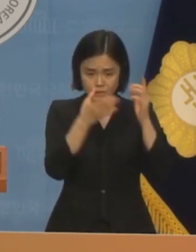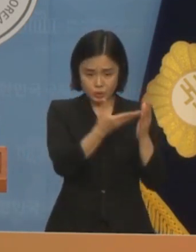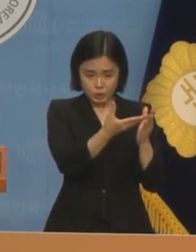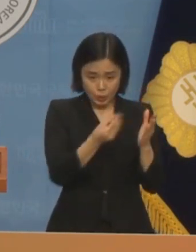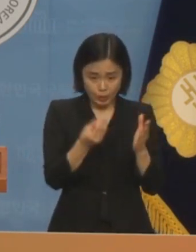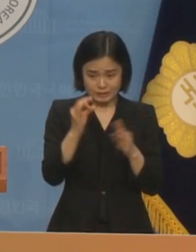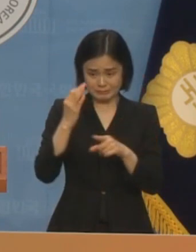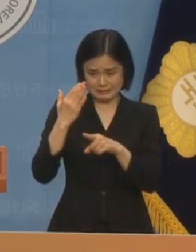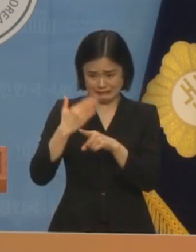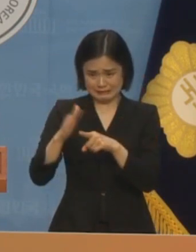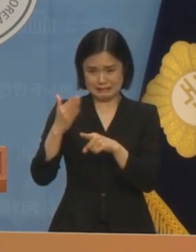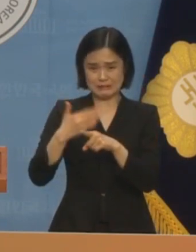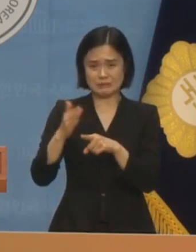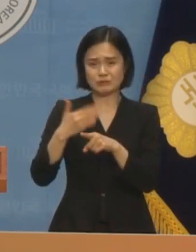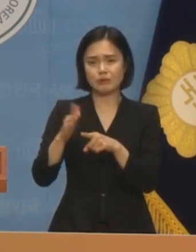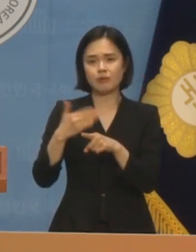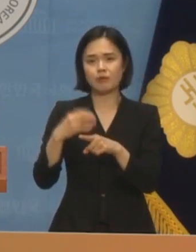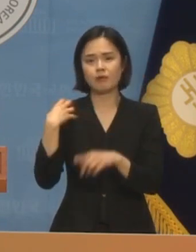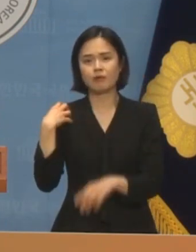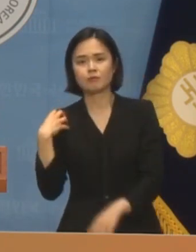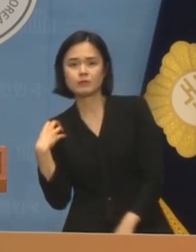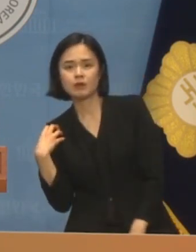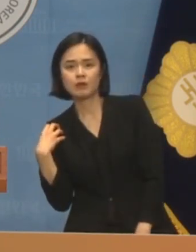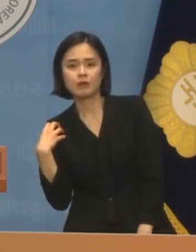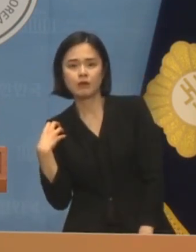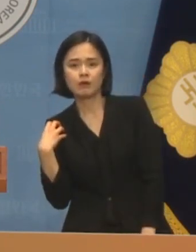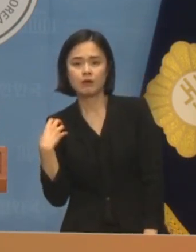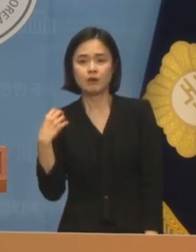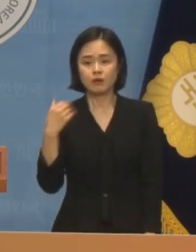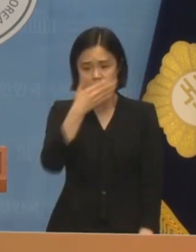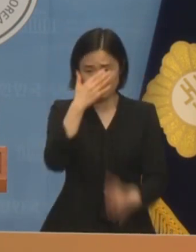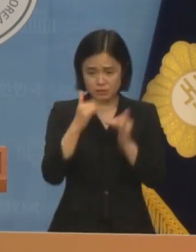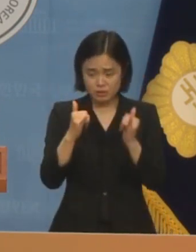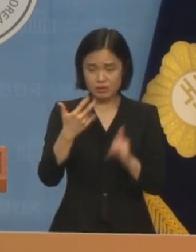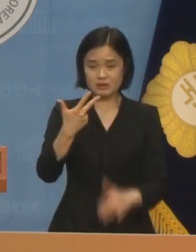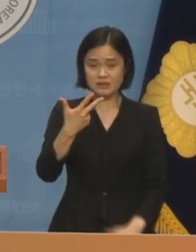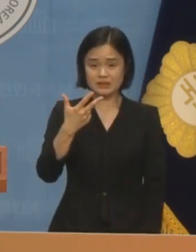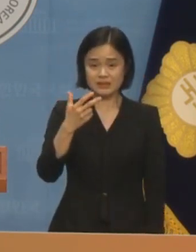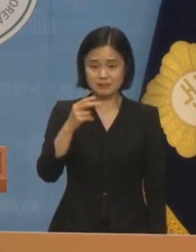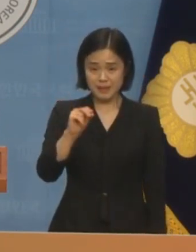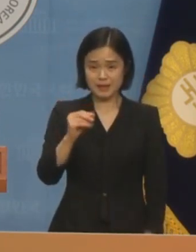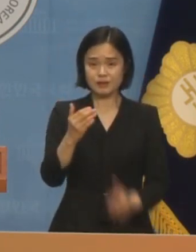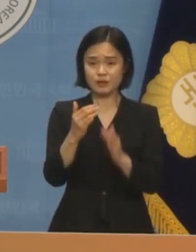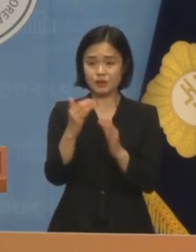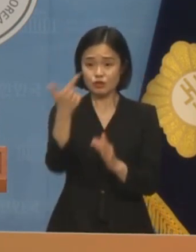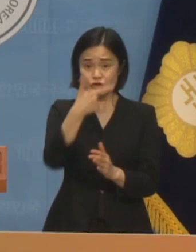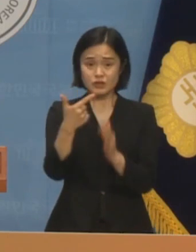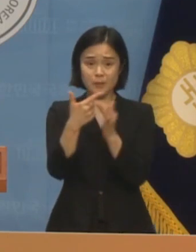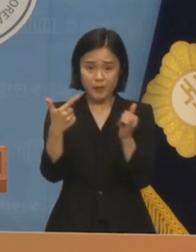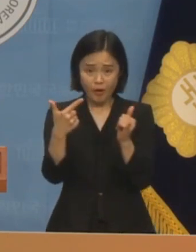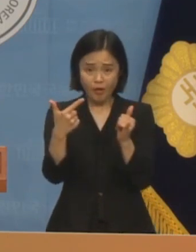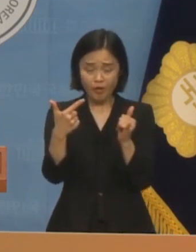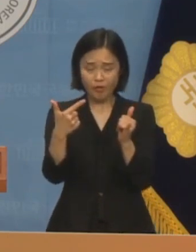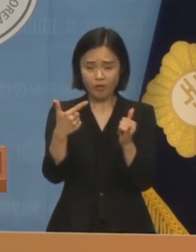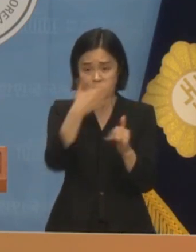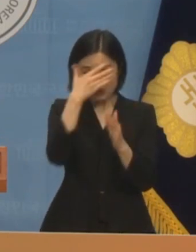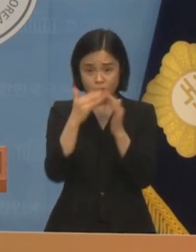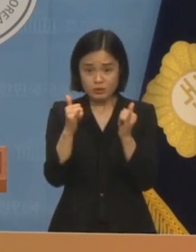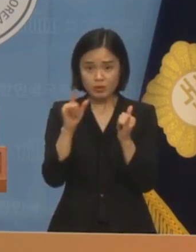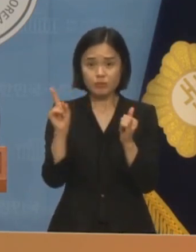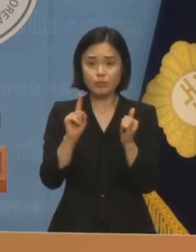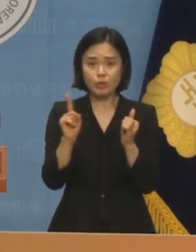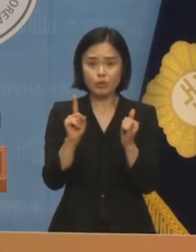첫 걸음부터 7만 6천여 명에 달하는 젊은이들이 금융 연체와 부실 채무자의 짐을